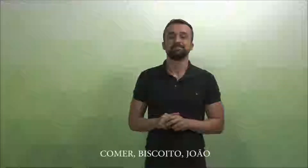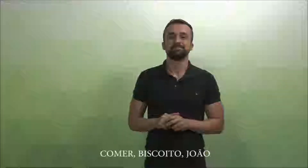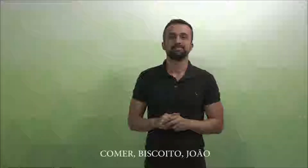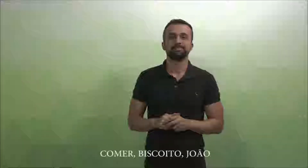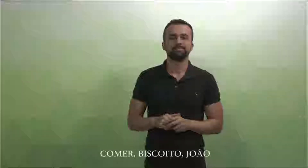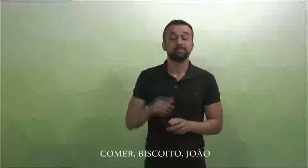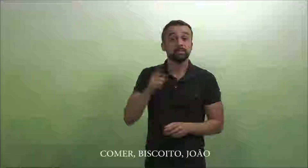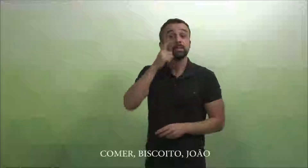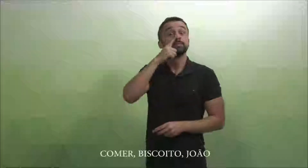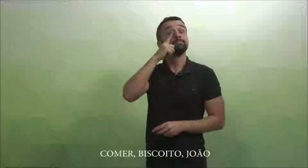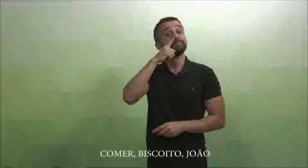2.